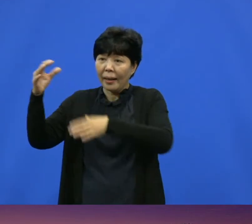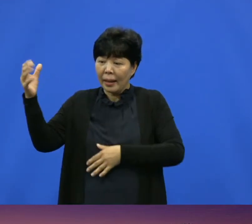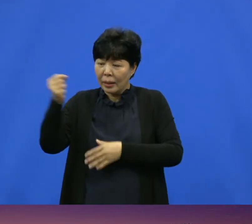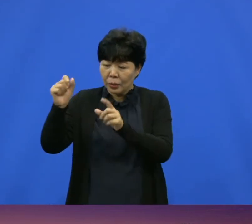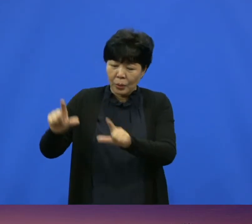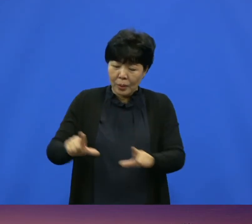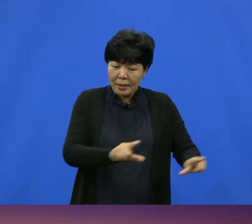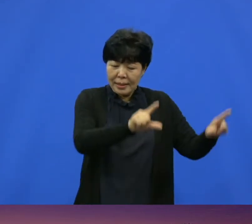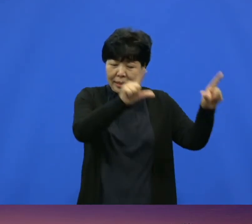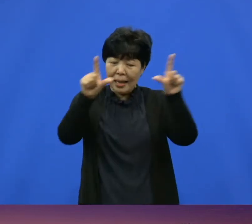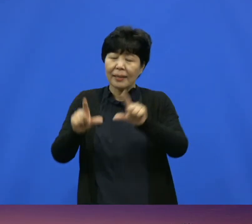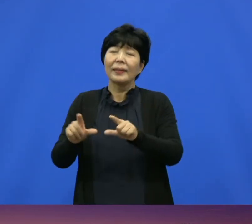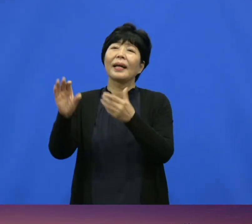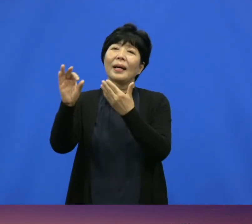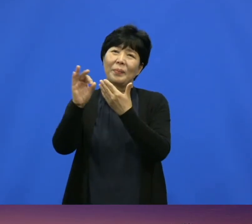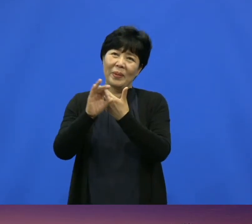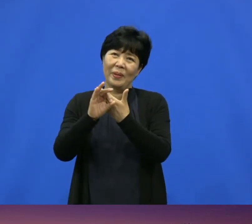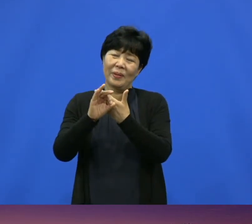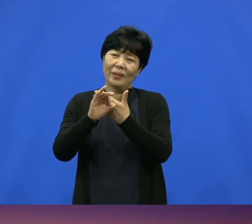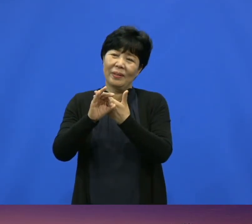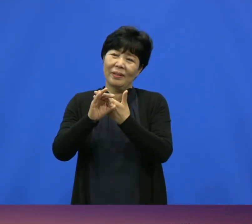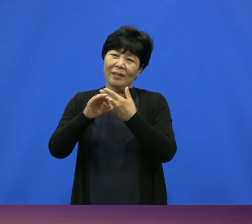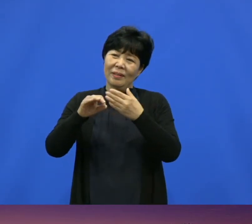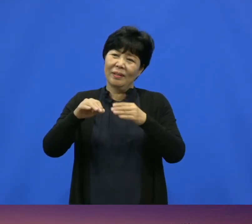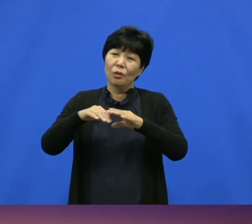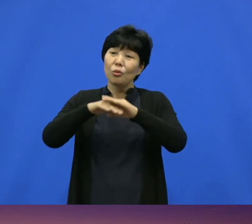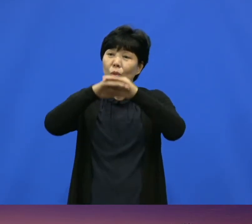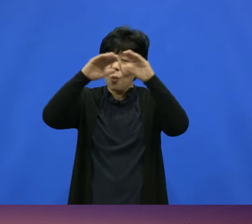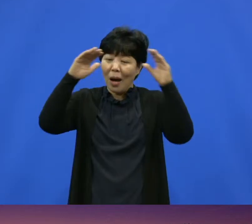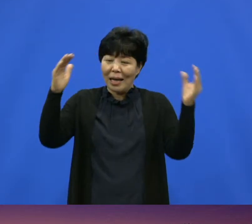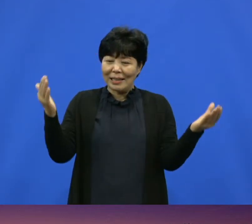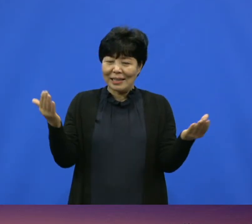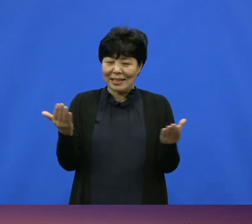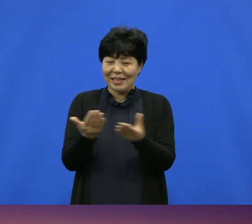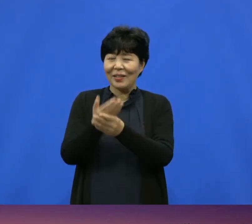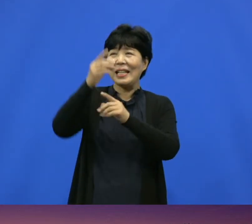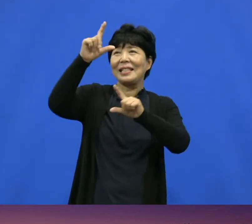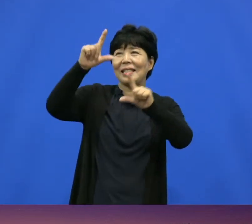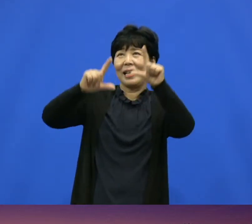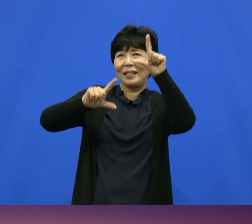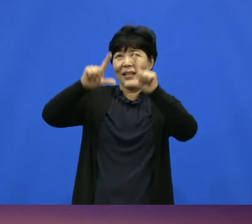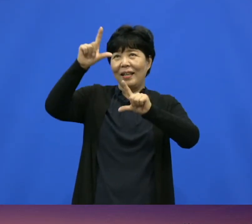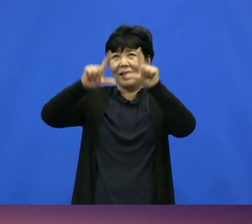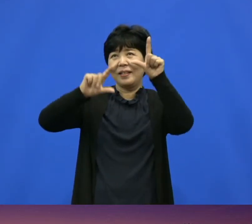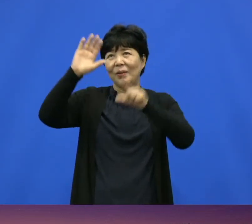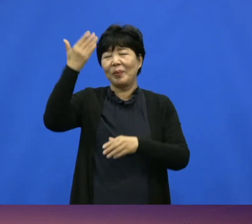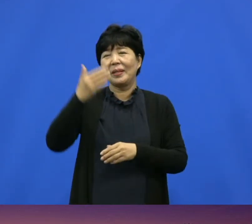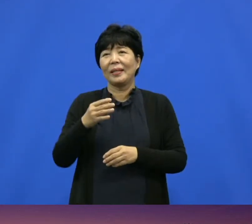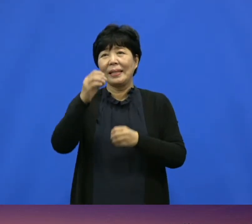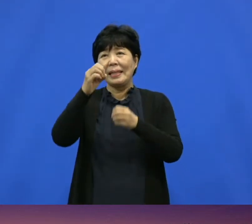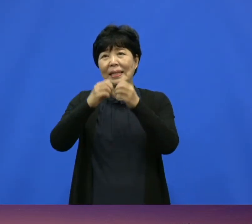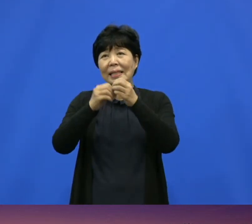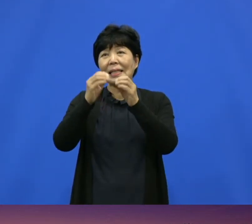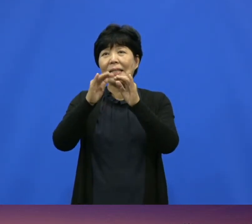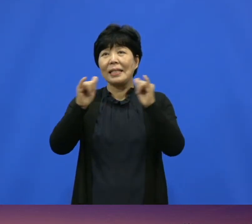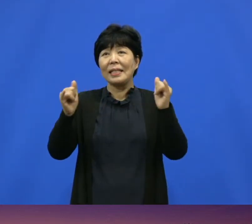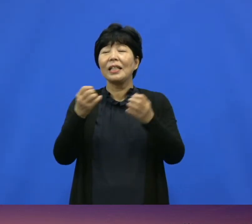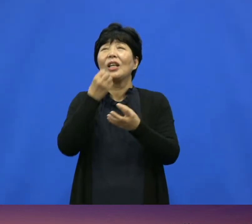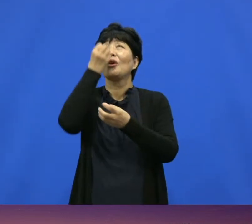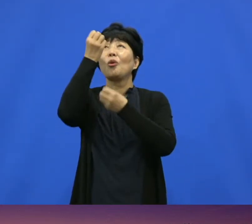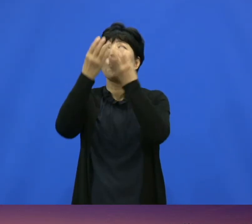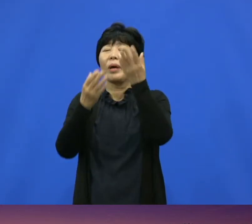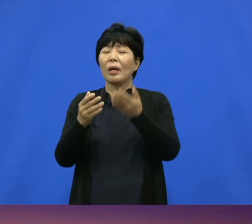살아간다면요 그것은 완전한 상태에 우리가 이르는 거예요. 그래서 오늘 시인이 얘기하는 거예요. 주 외에 누가